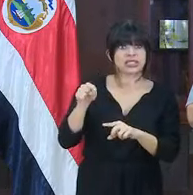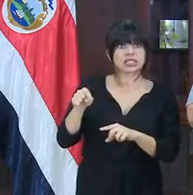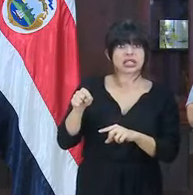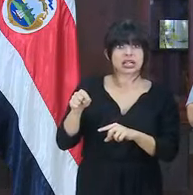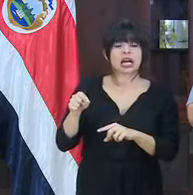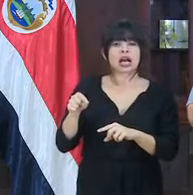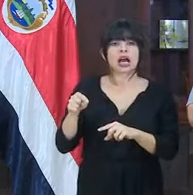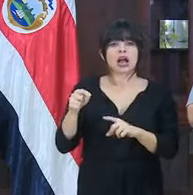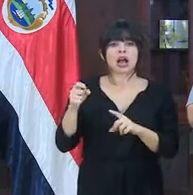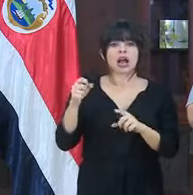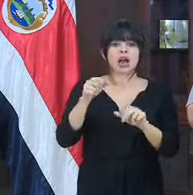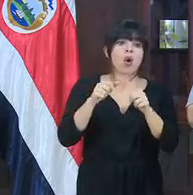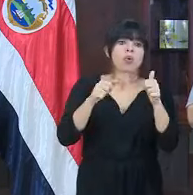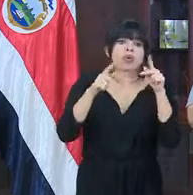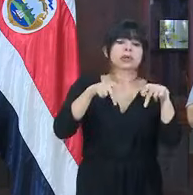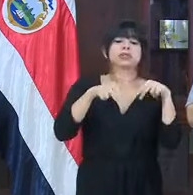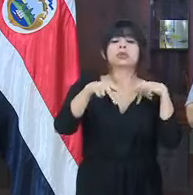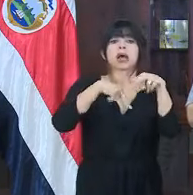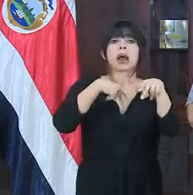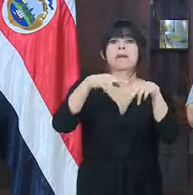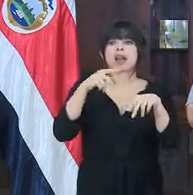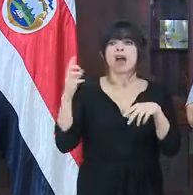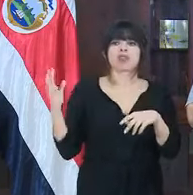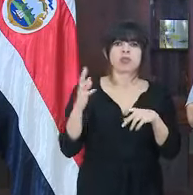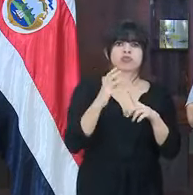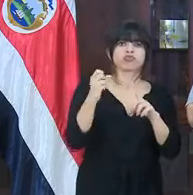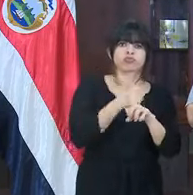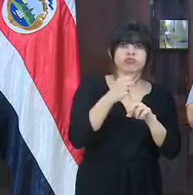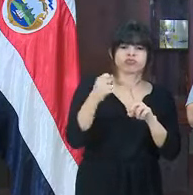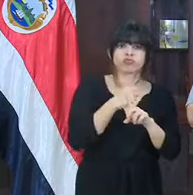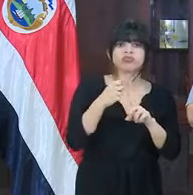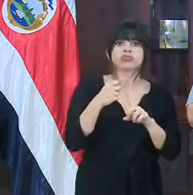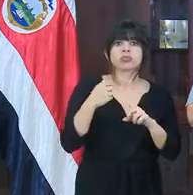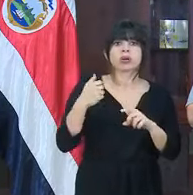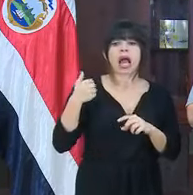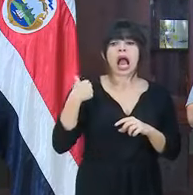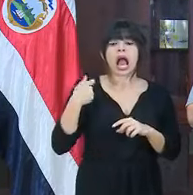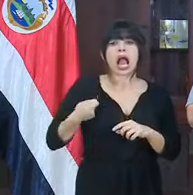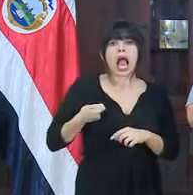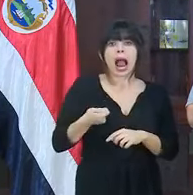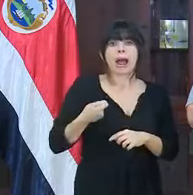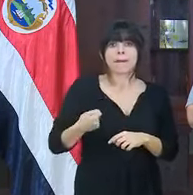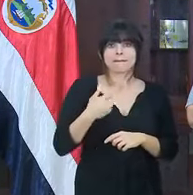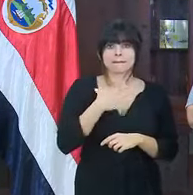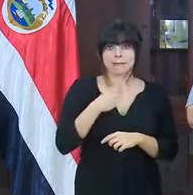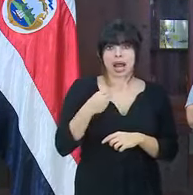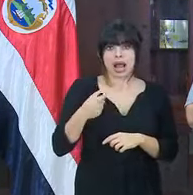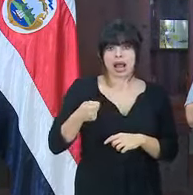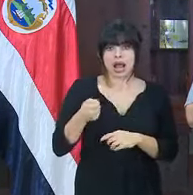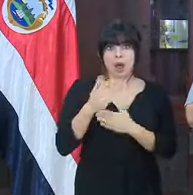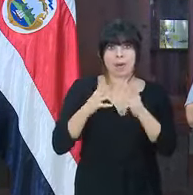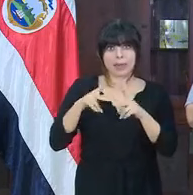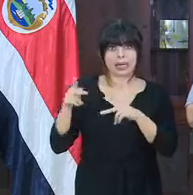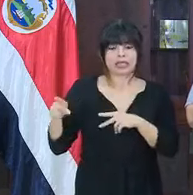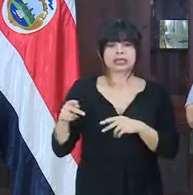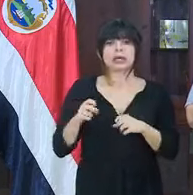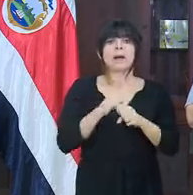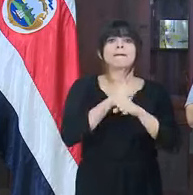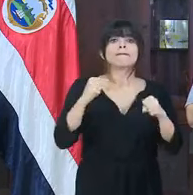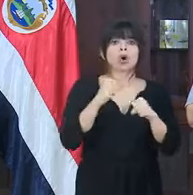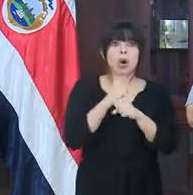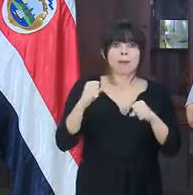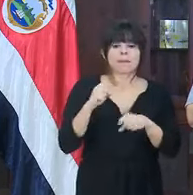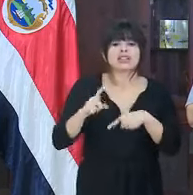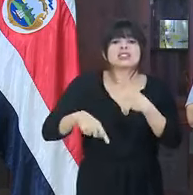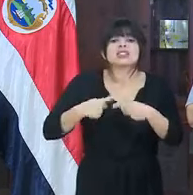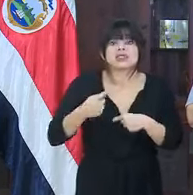dan agresiones a otros transeúntes, la posesión de armas blancas en algunas de estas personas, bombas molotov que